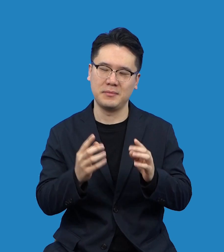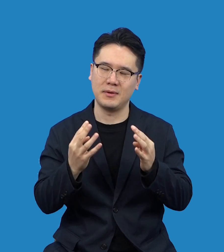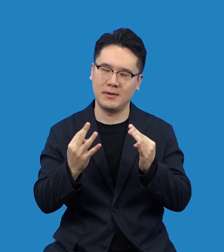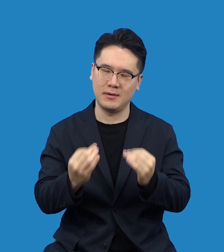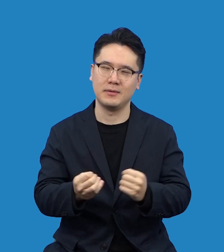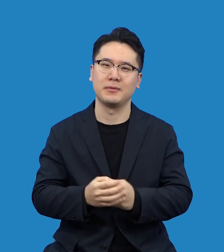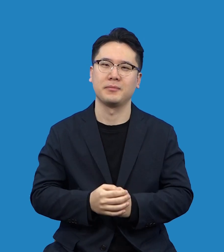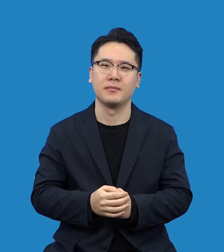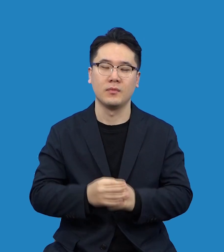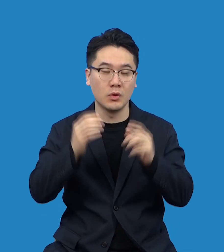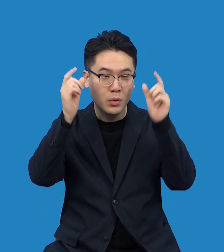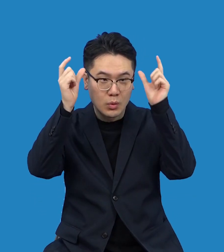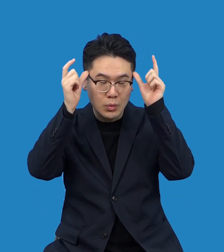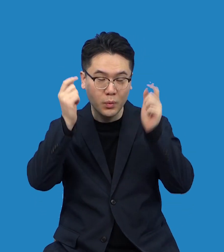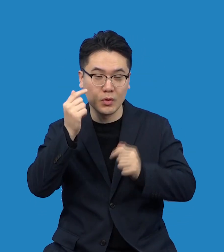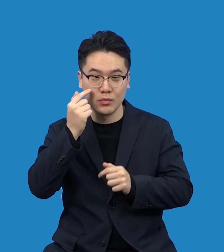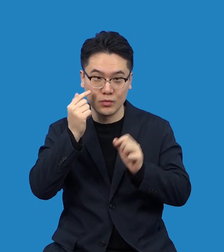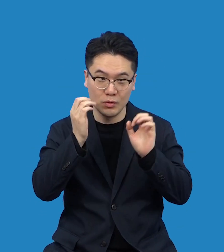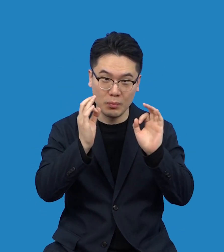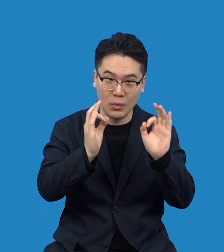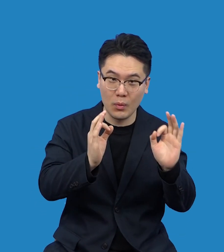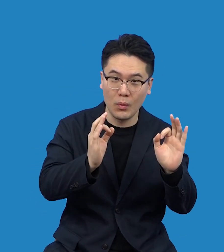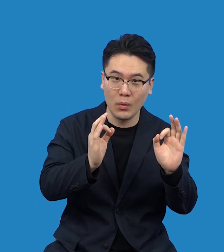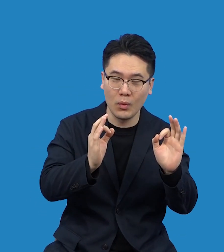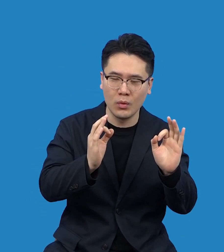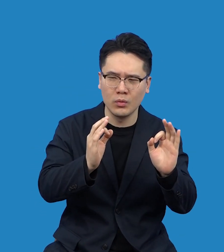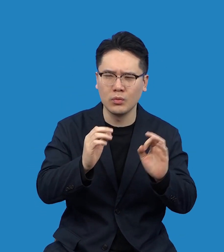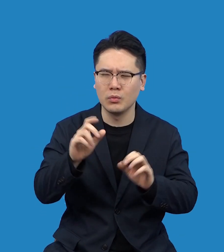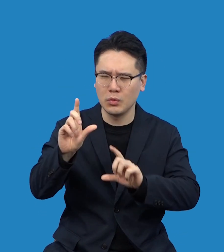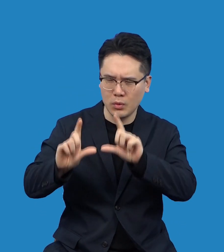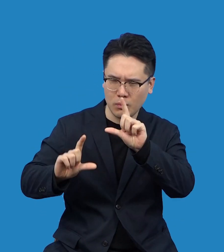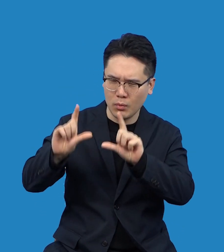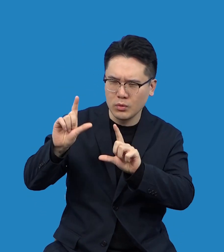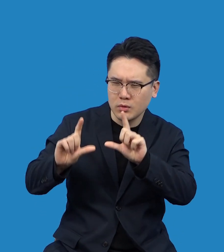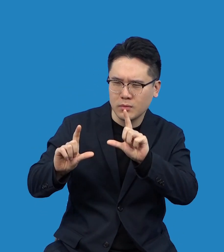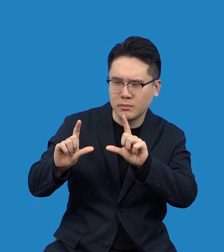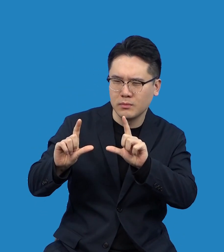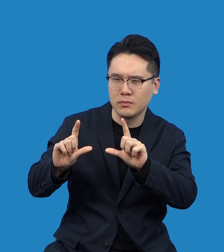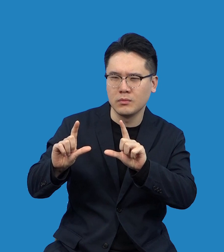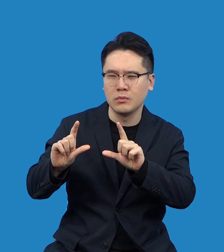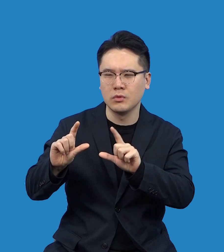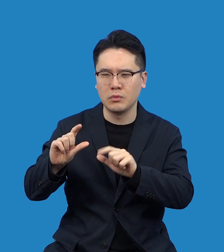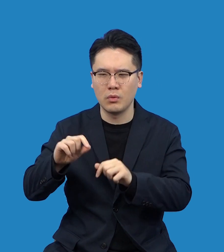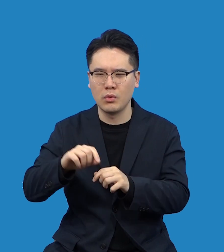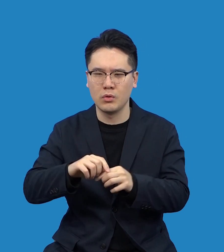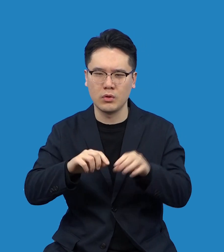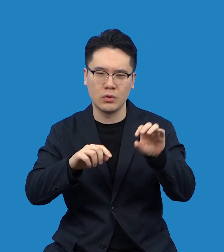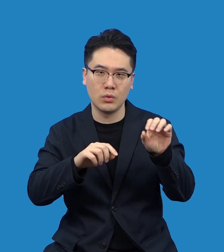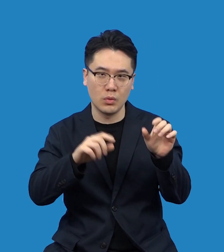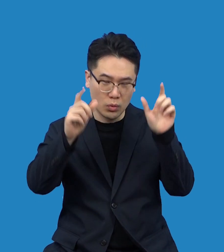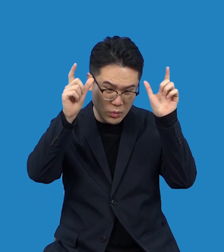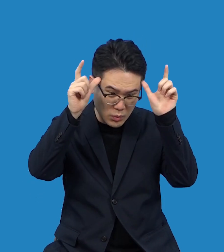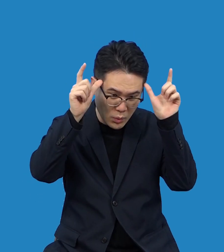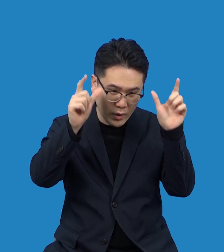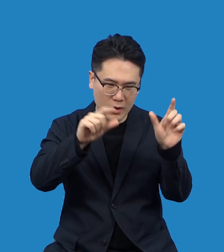쳐다보고 어깨 골격을 쳐다보고 또 꼬리를